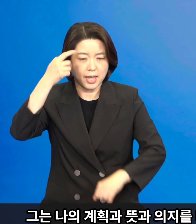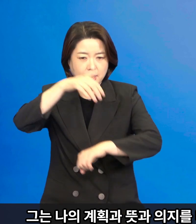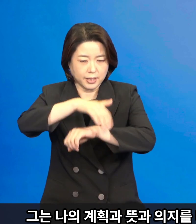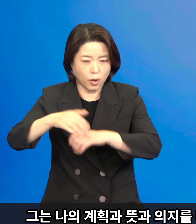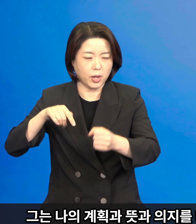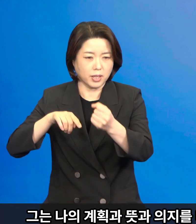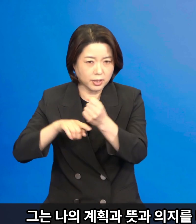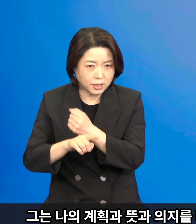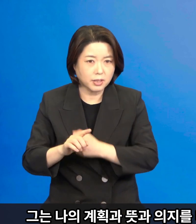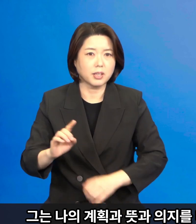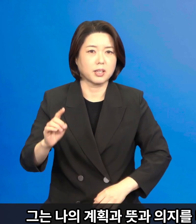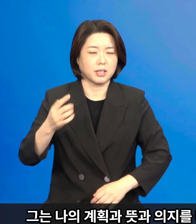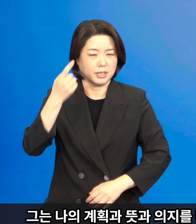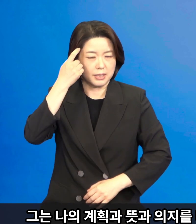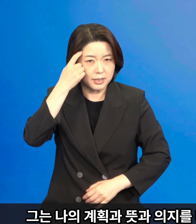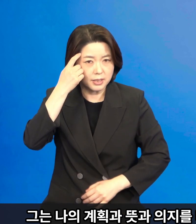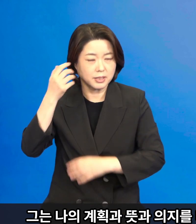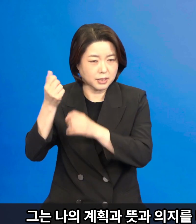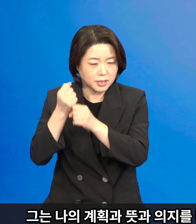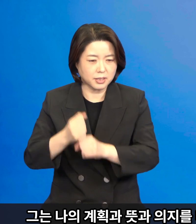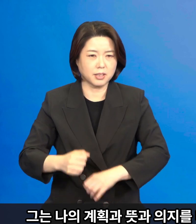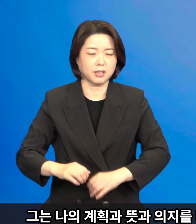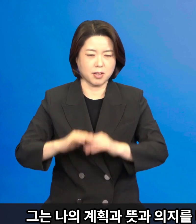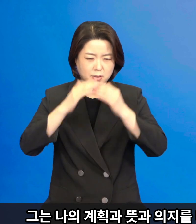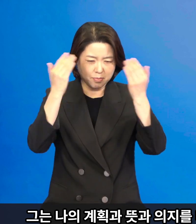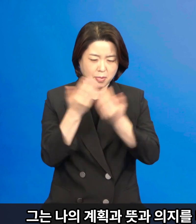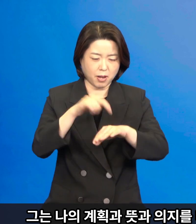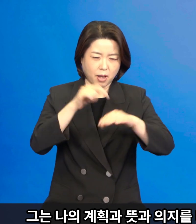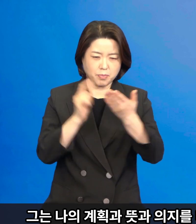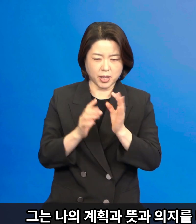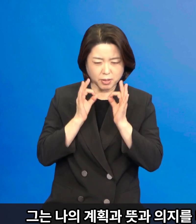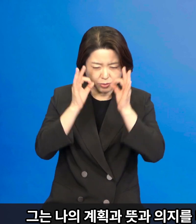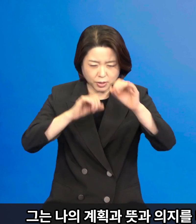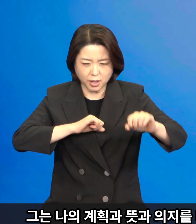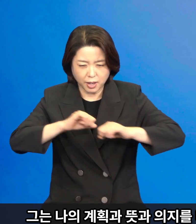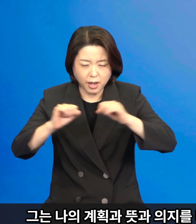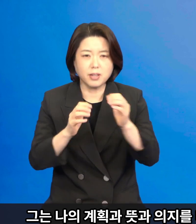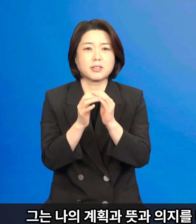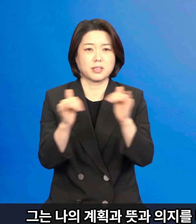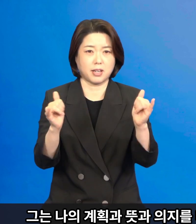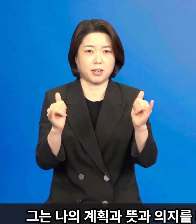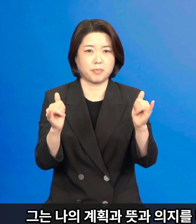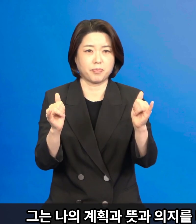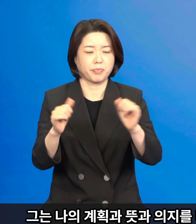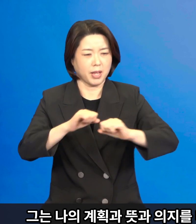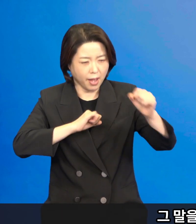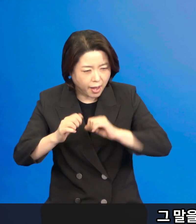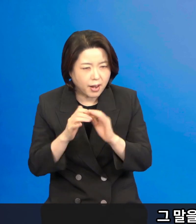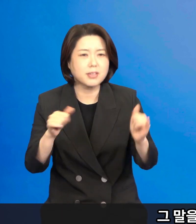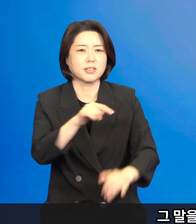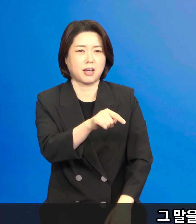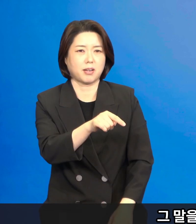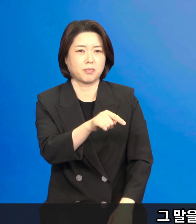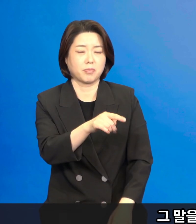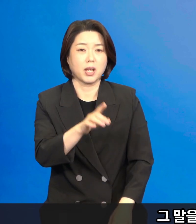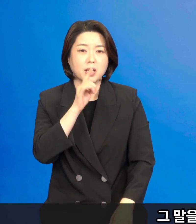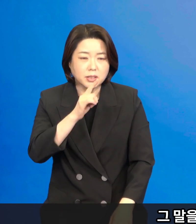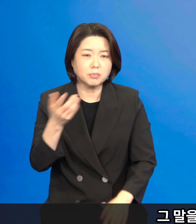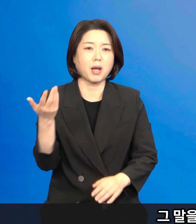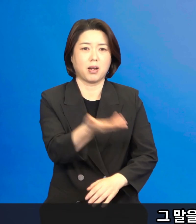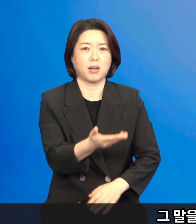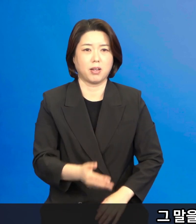계획과 뜻과 의지를 마음 다해 실행할 사람이다. 행할 사람이다. 그 말을 하고 있는